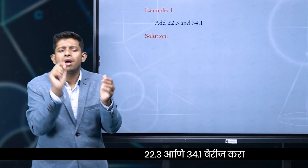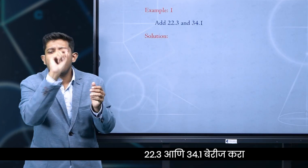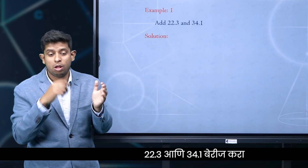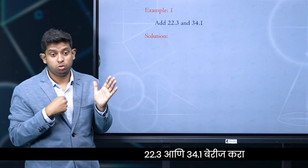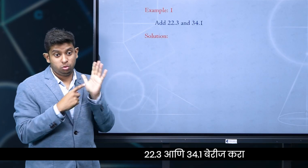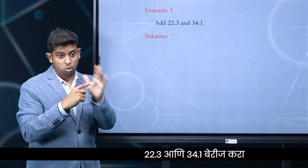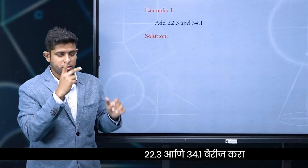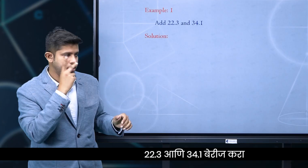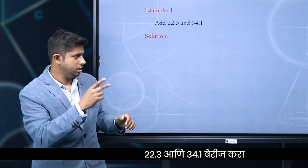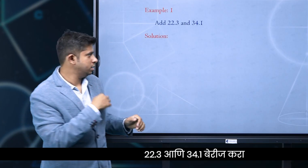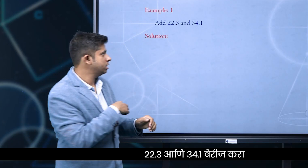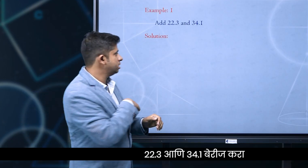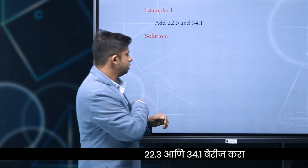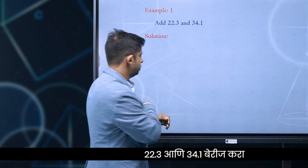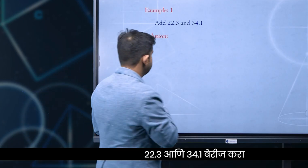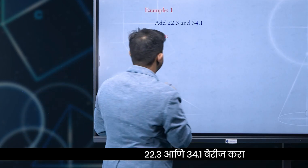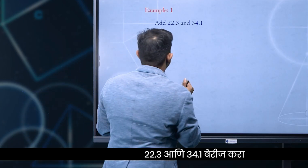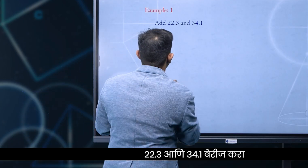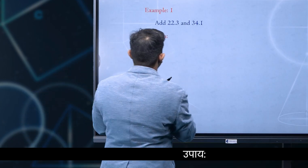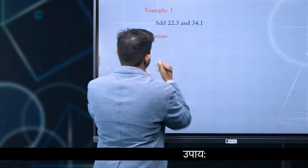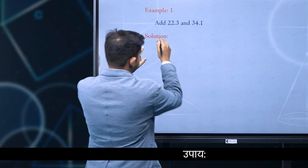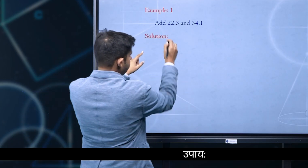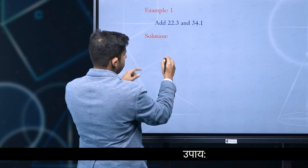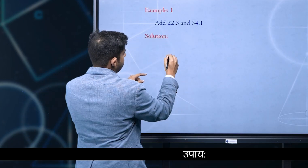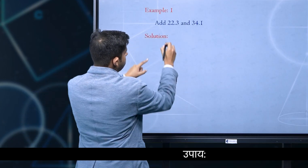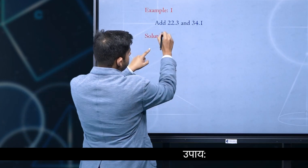22.3 आणि 34.1 बेरीज करा. उपाय: